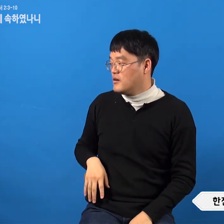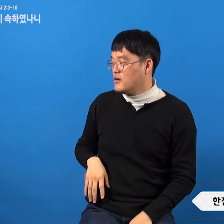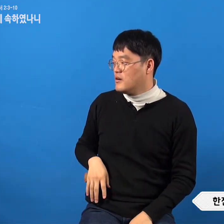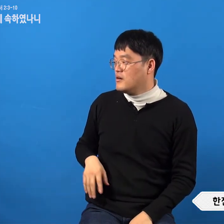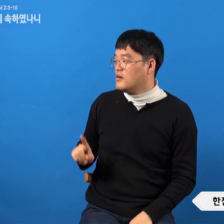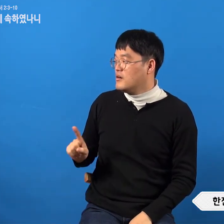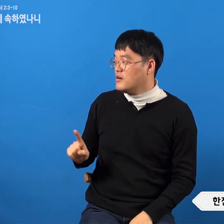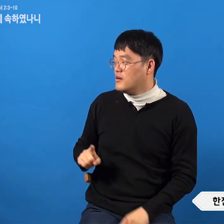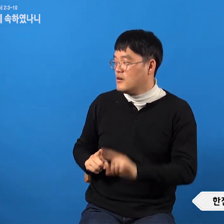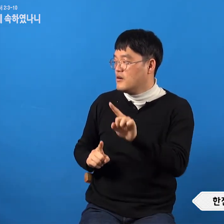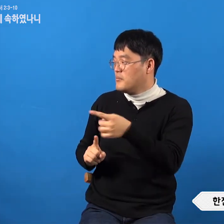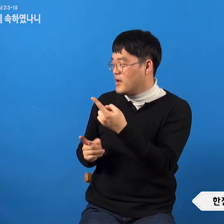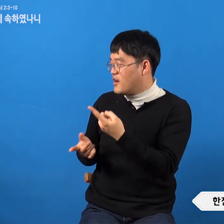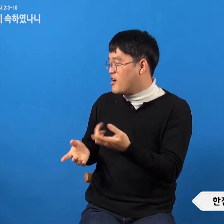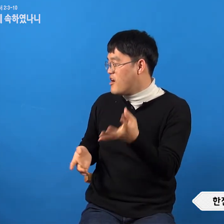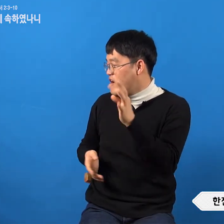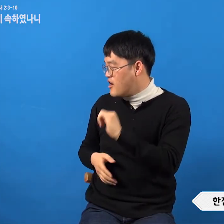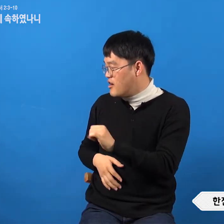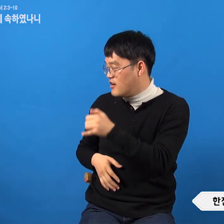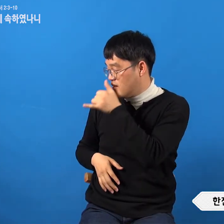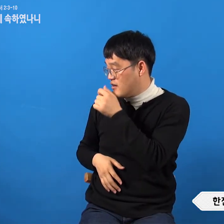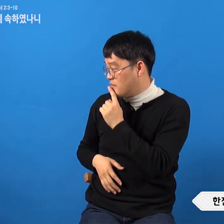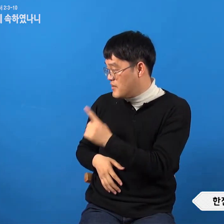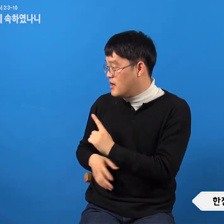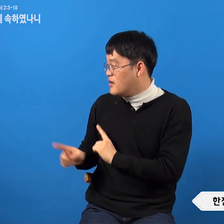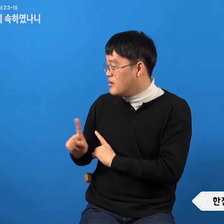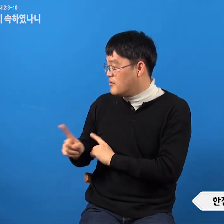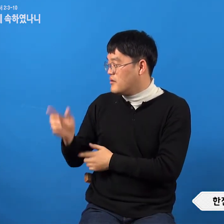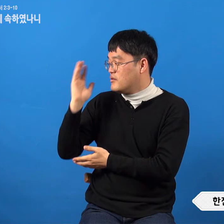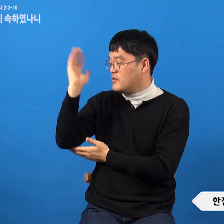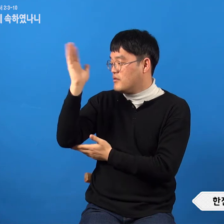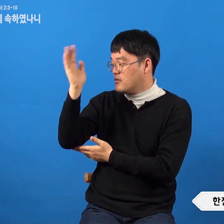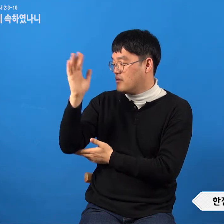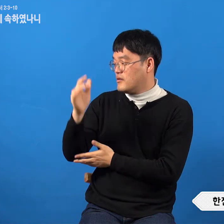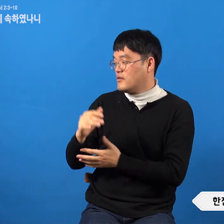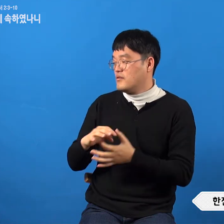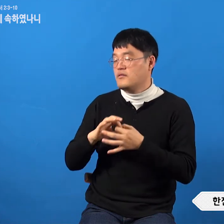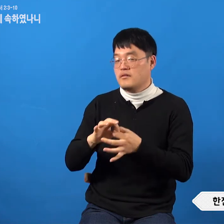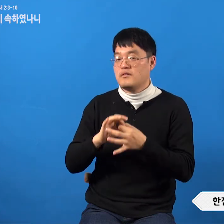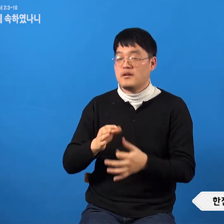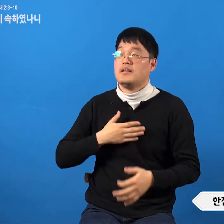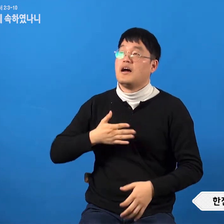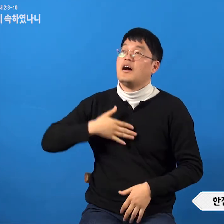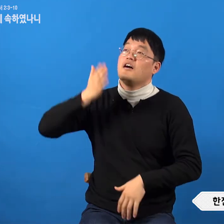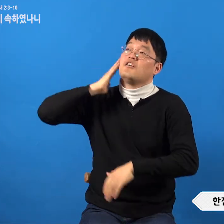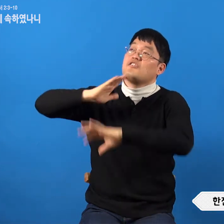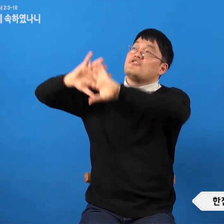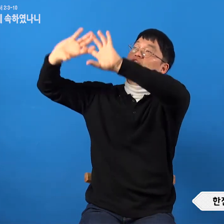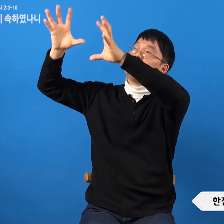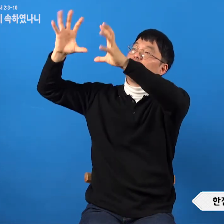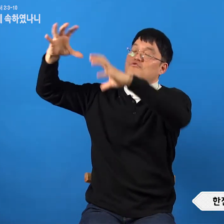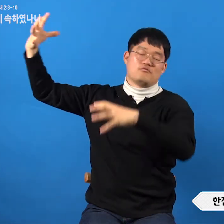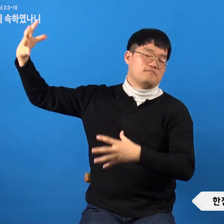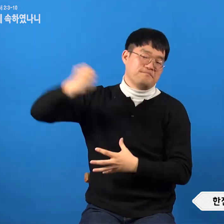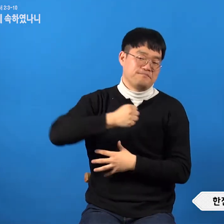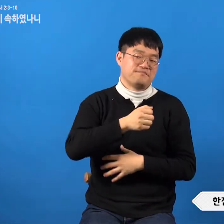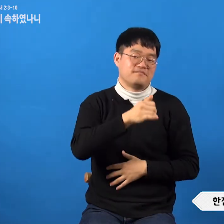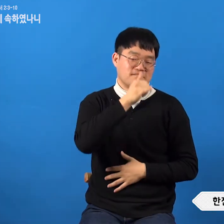분이 아니고 100억이 있습니다. 그 말은 이제 설교하고 연결을 시킨 것이지요. 천국이 있습니다. 그런